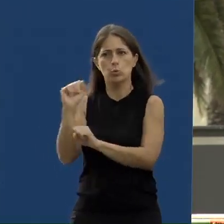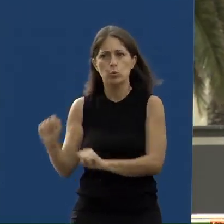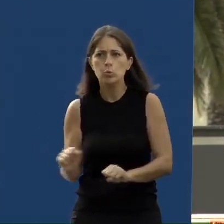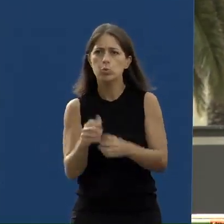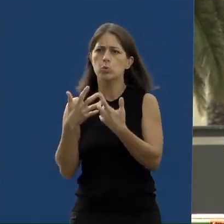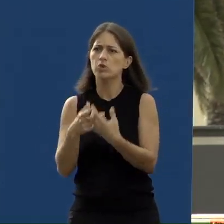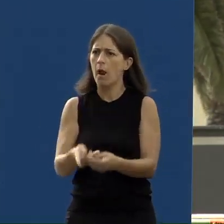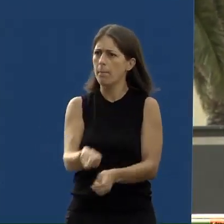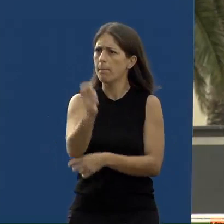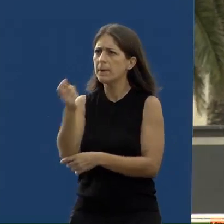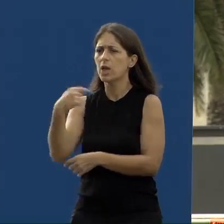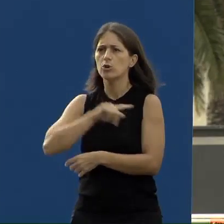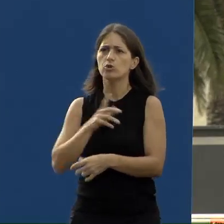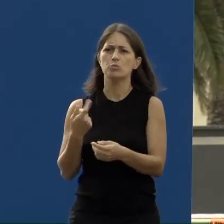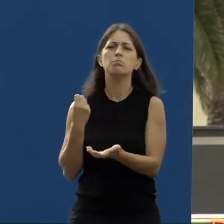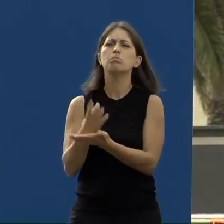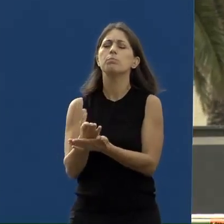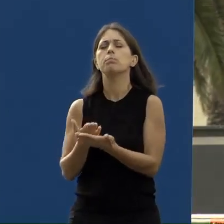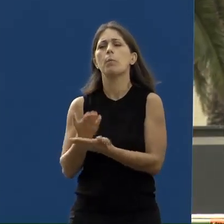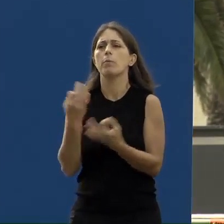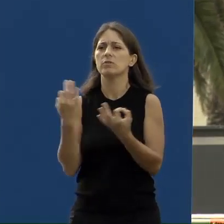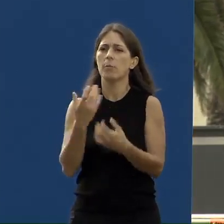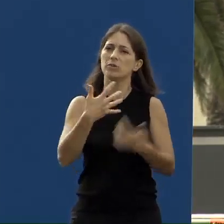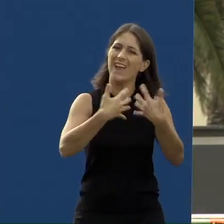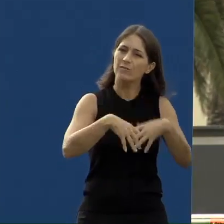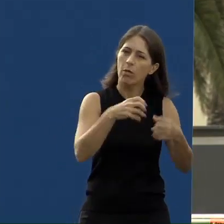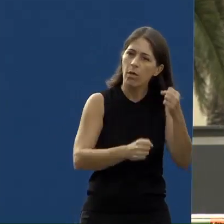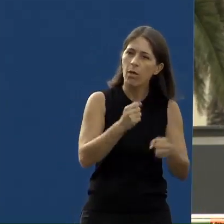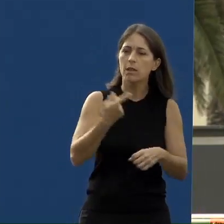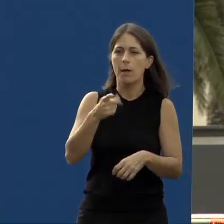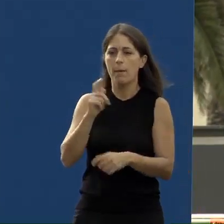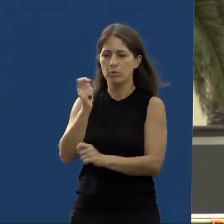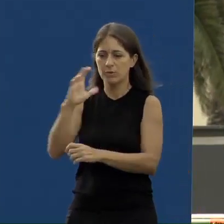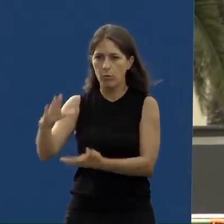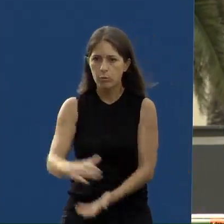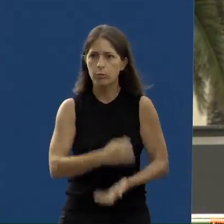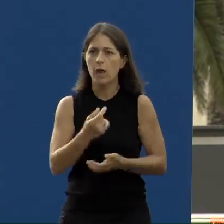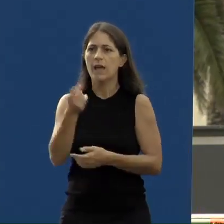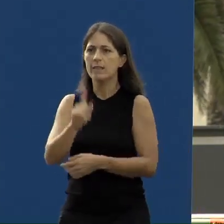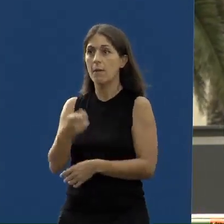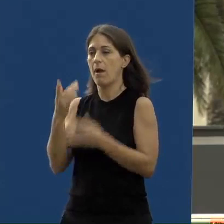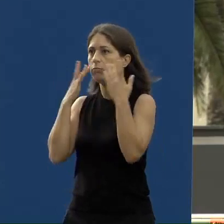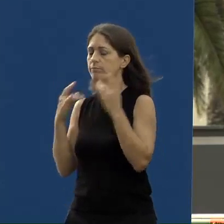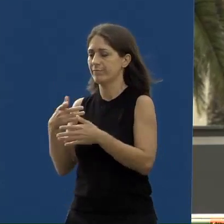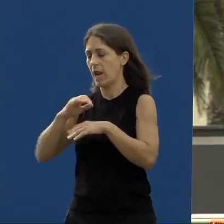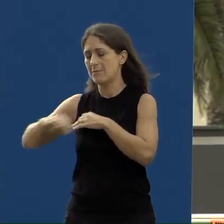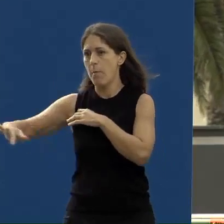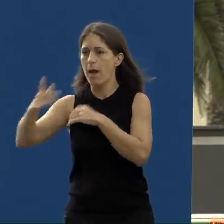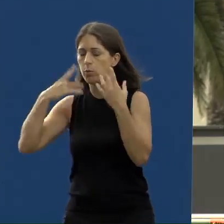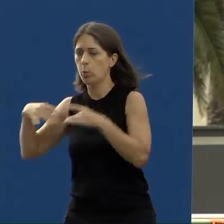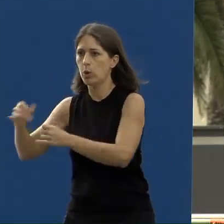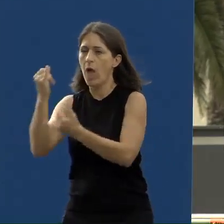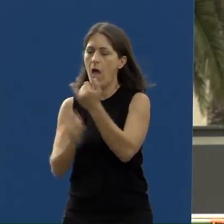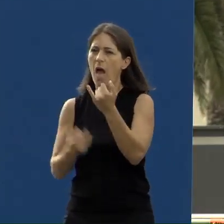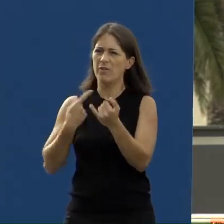iso propuxemos unhas industrias de transformación láctea e por iso defendemos o cerco, o saneamento das rías e estamos en contra da lei de acuicultura que se puxo en contra